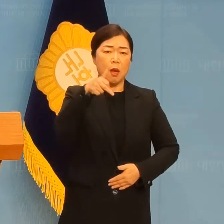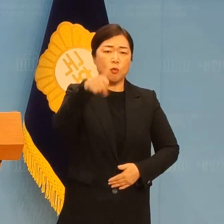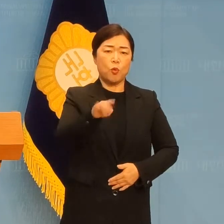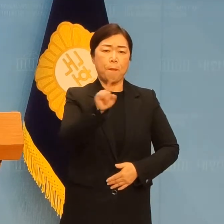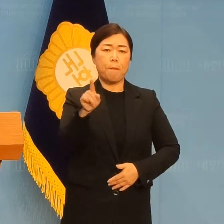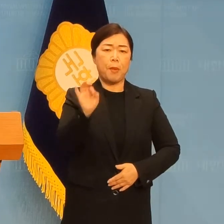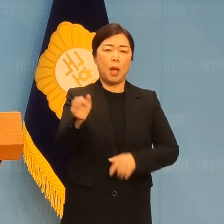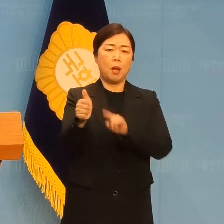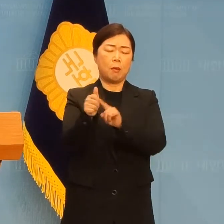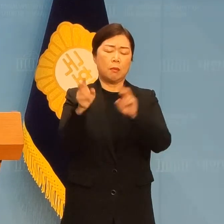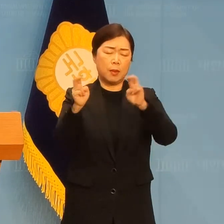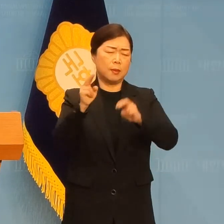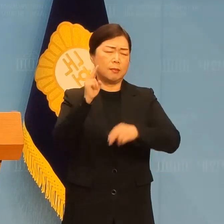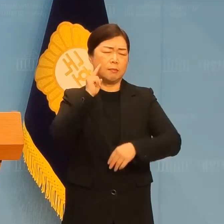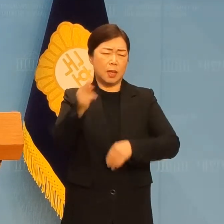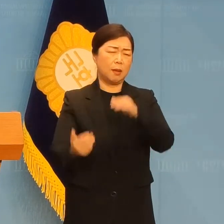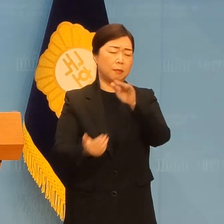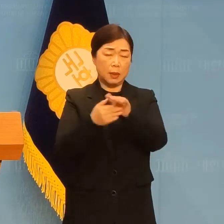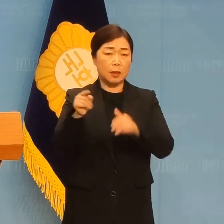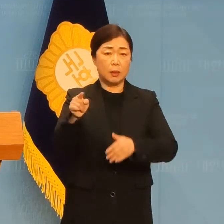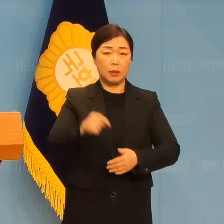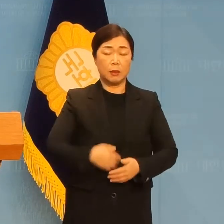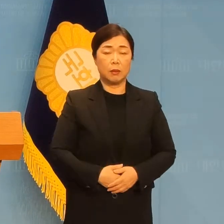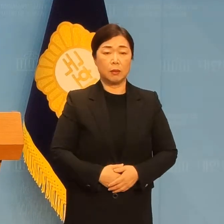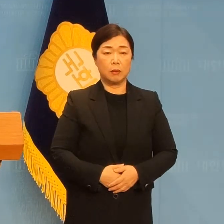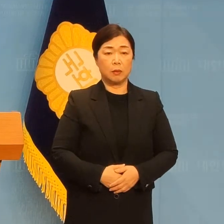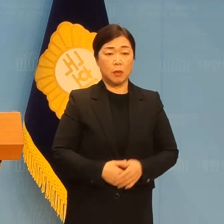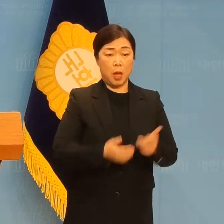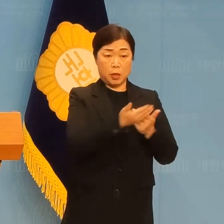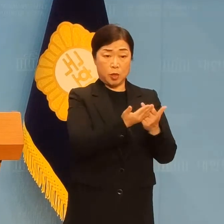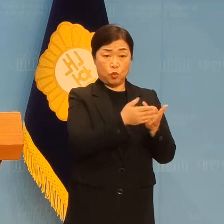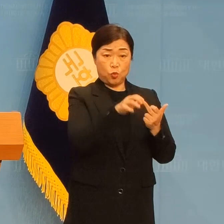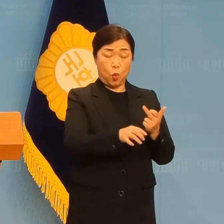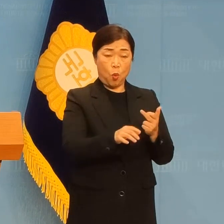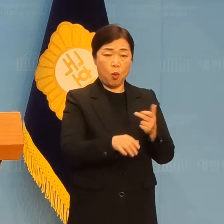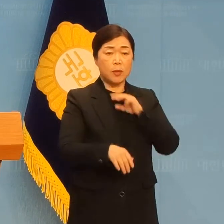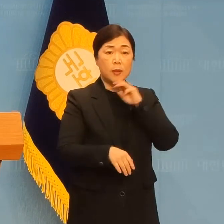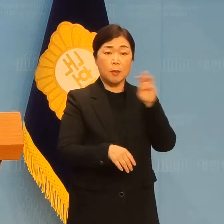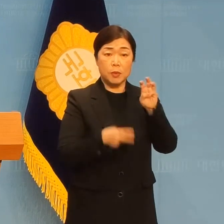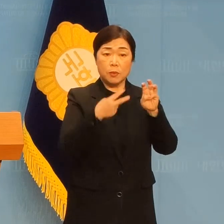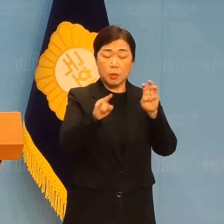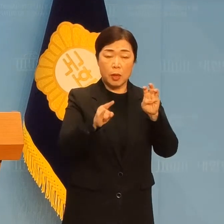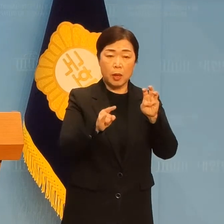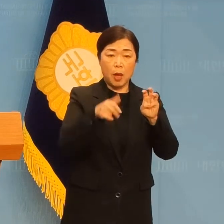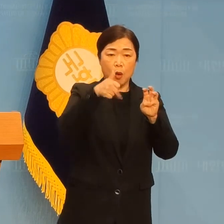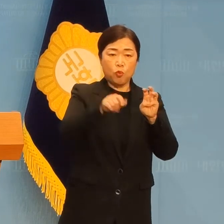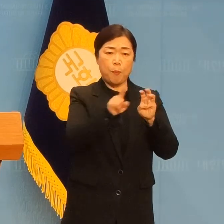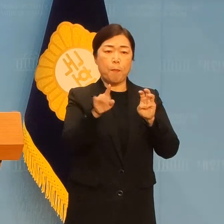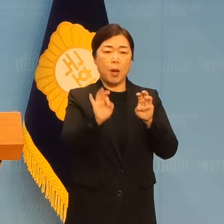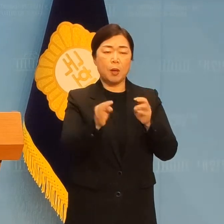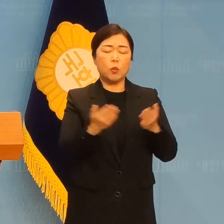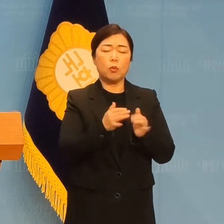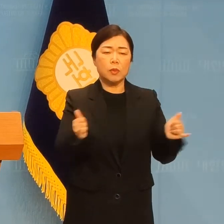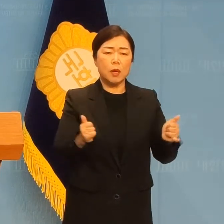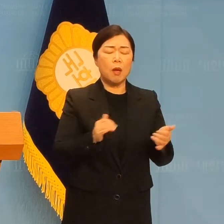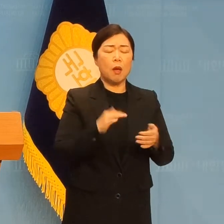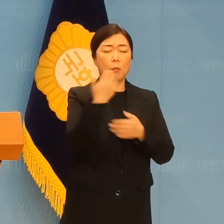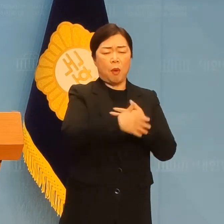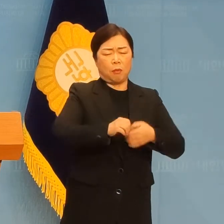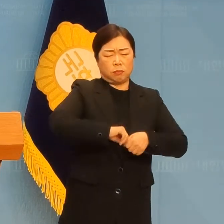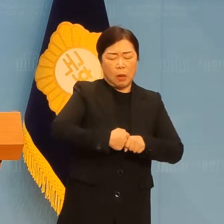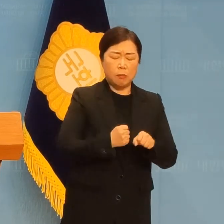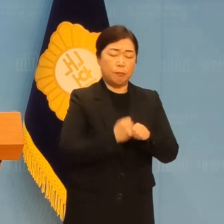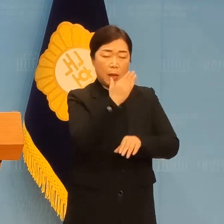사죄해야 합니다. 과로사로 사망한 제주 30대 쿠팡 노동자에게 대리점 측에서 음주운전 수사를 촉구하고